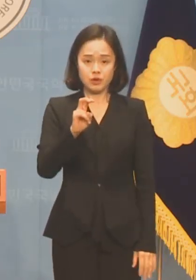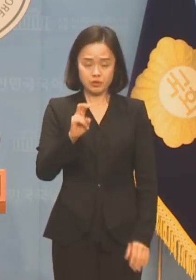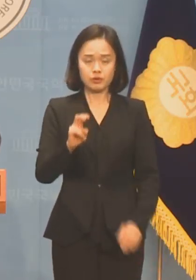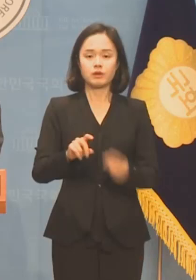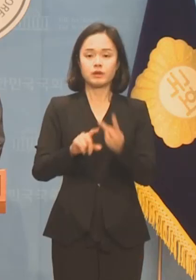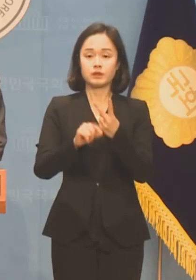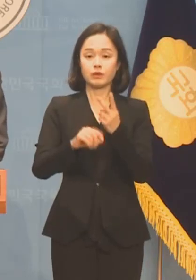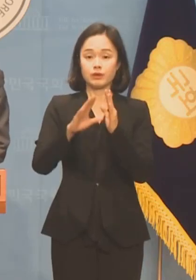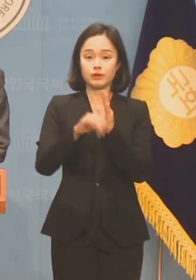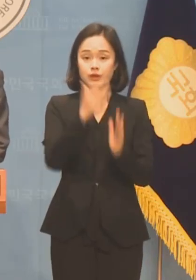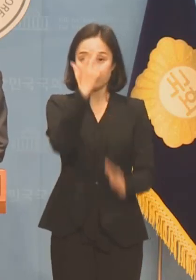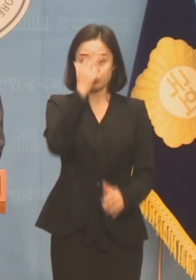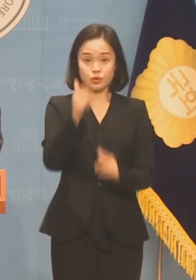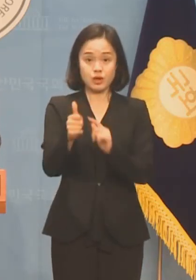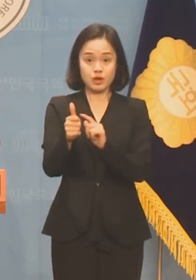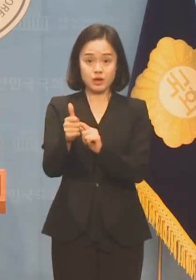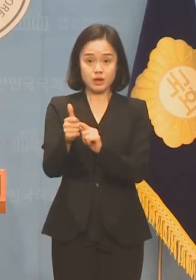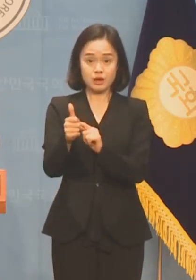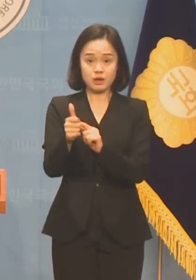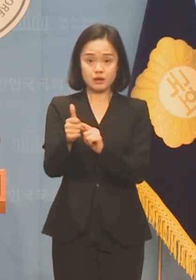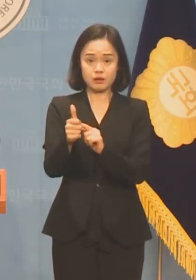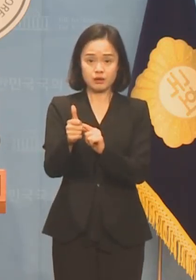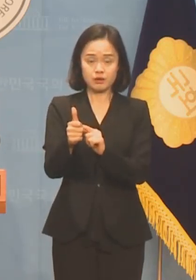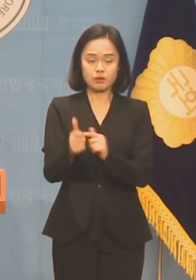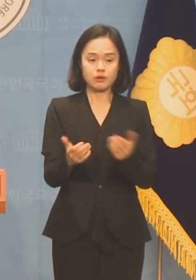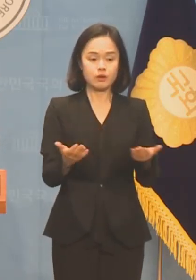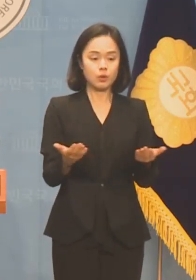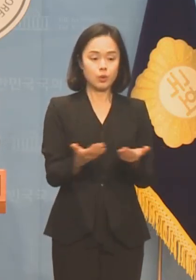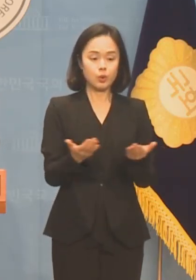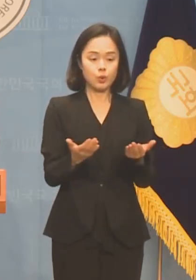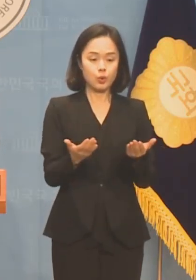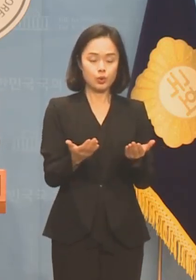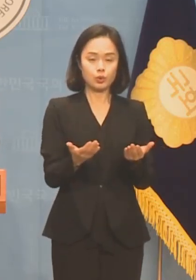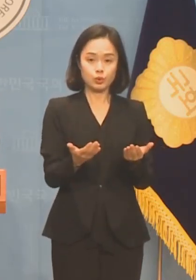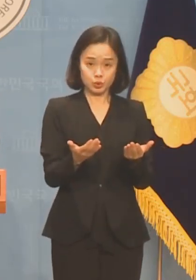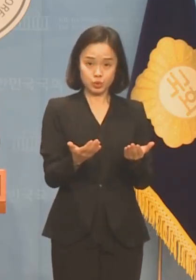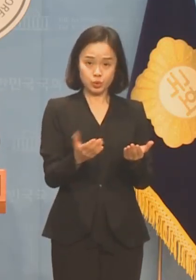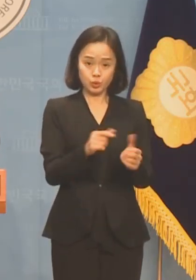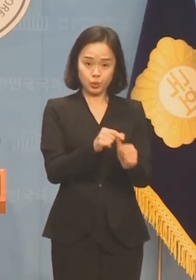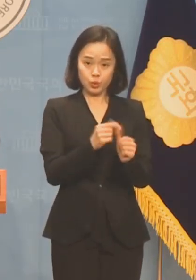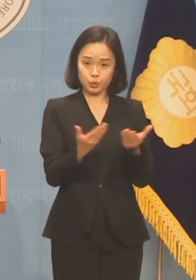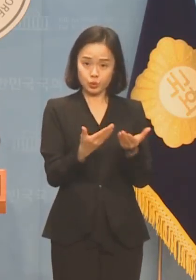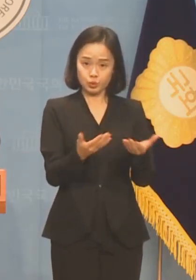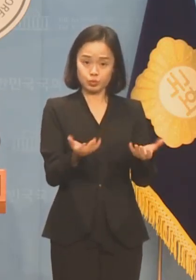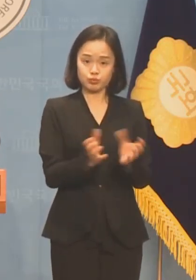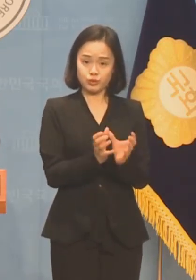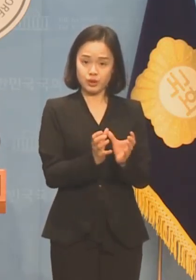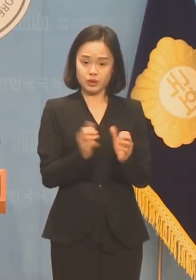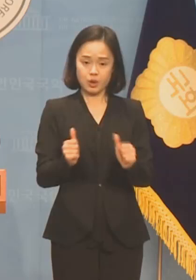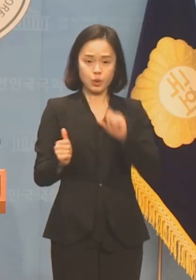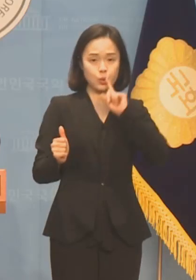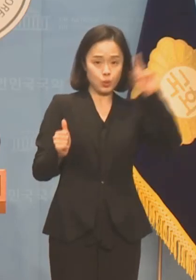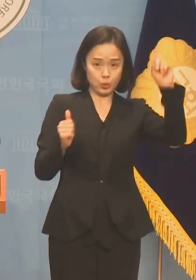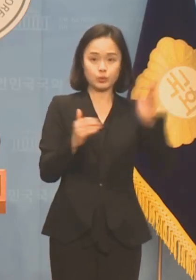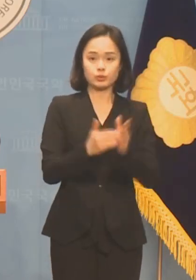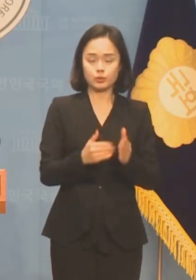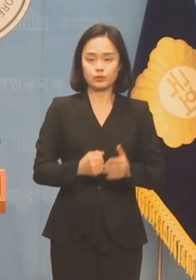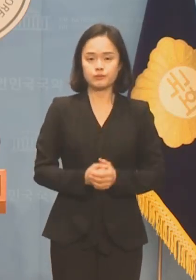등 6명을 고용노동부에 고소했습니다. 2023년 4월 서울